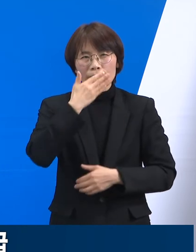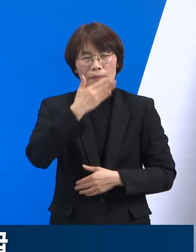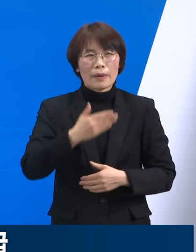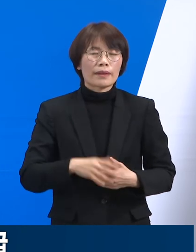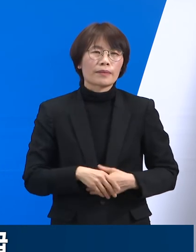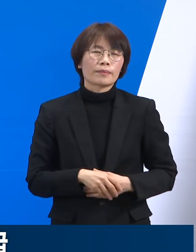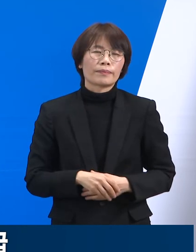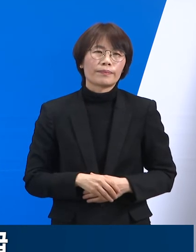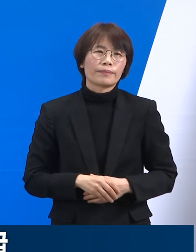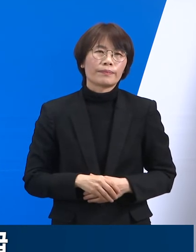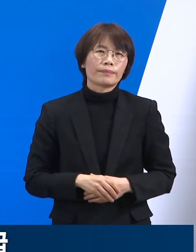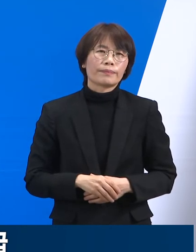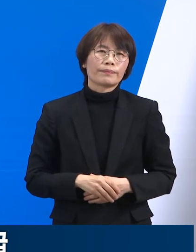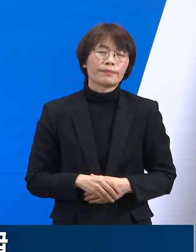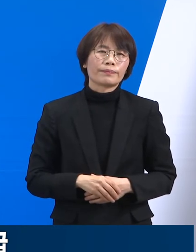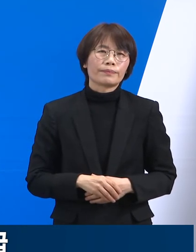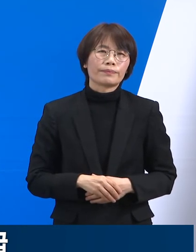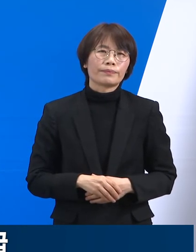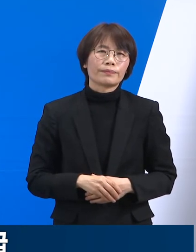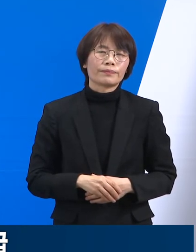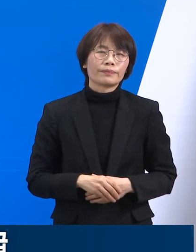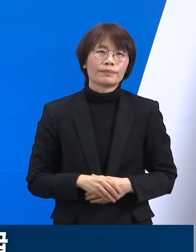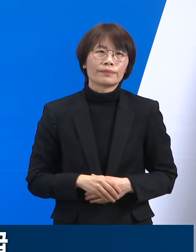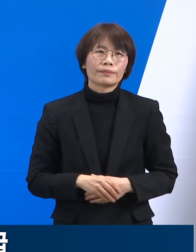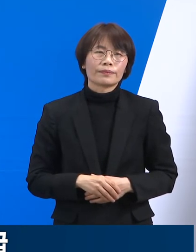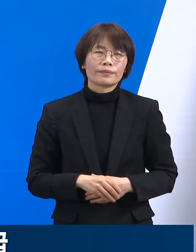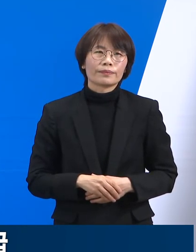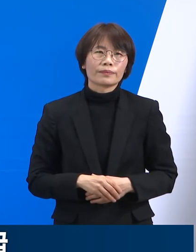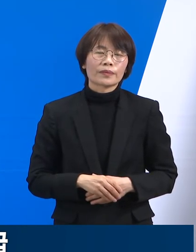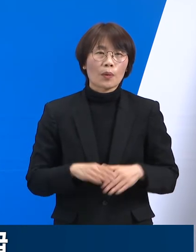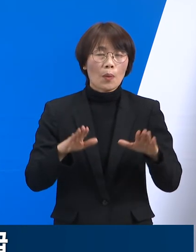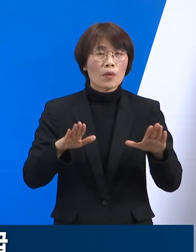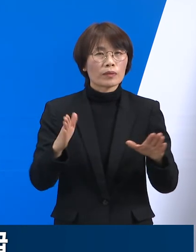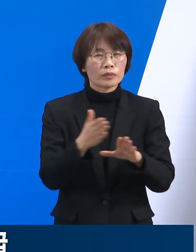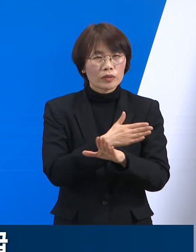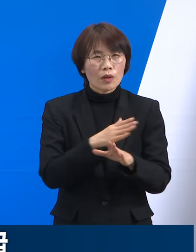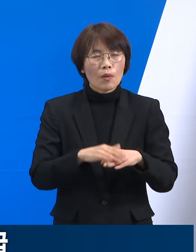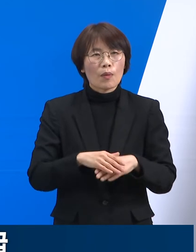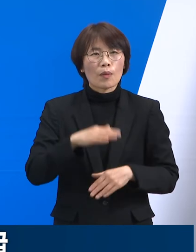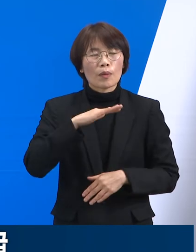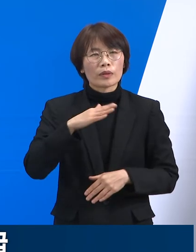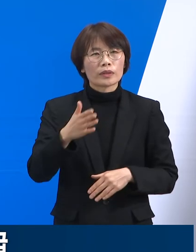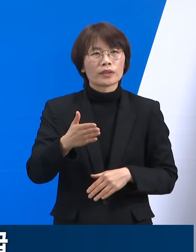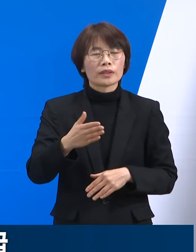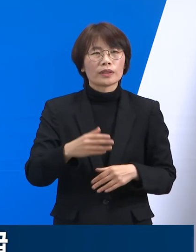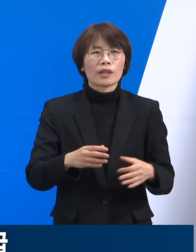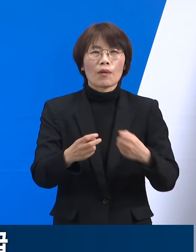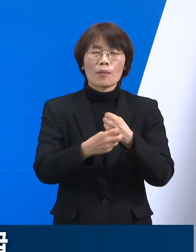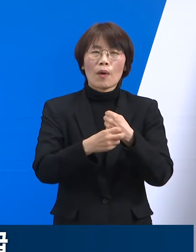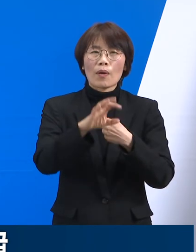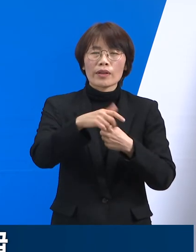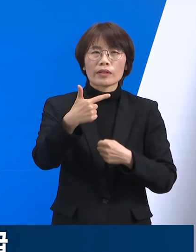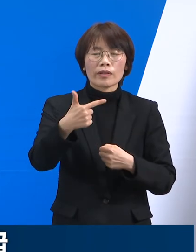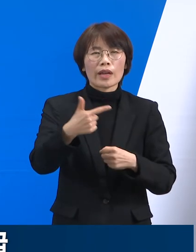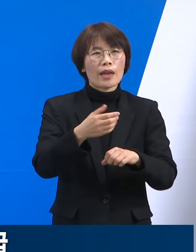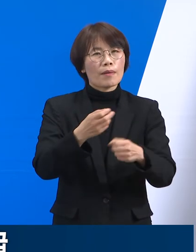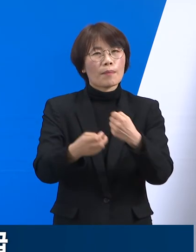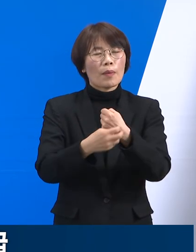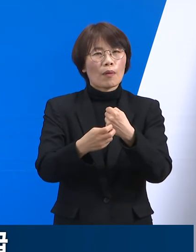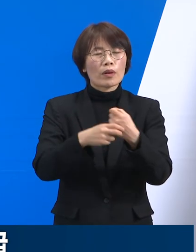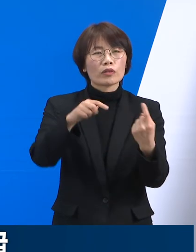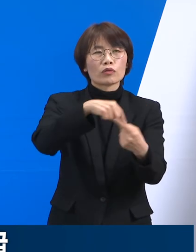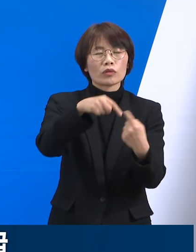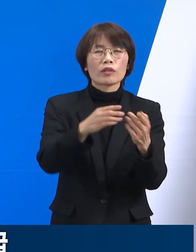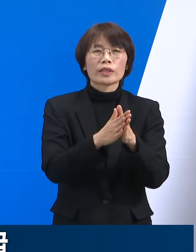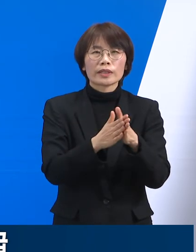있습니다. 우선 금일부터 경기도 의료원 6개 병원이 재택관리지원상담센터 운영을